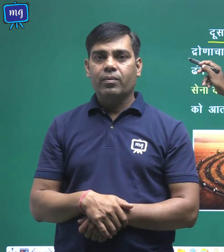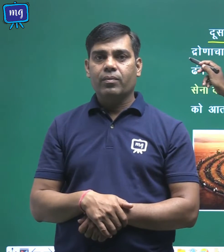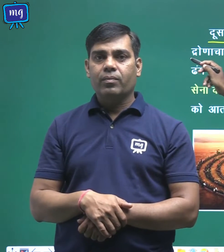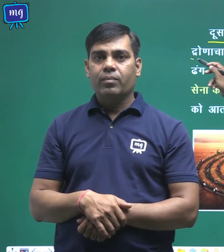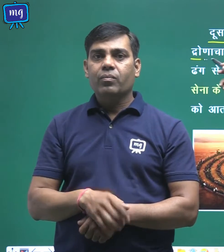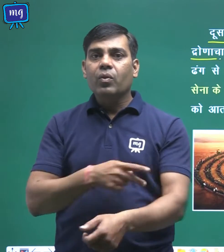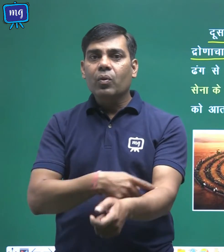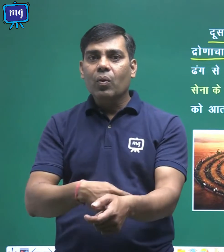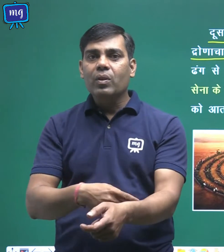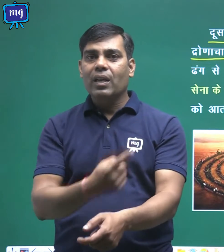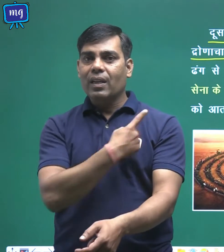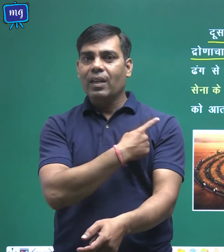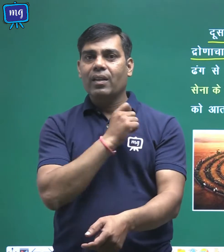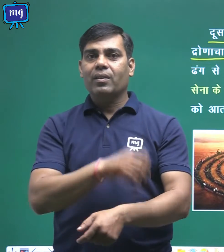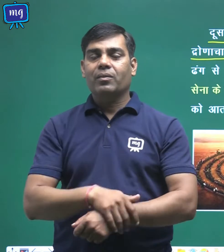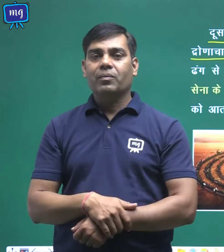द्रोणाचार्य ने